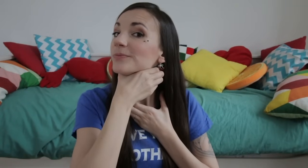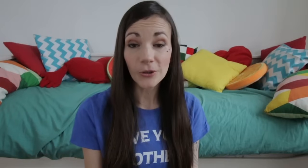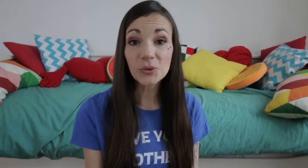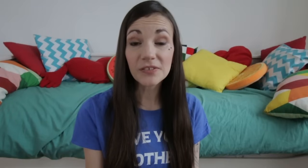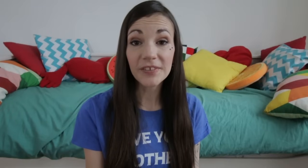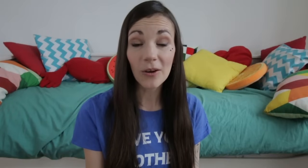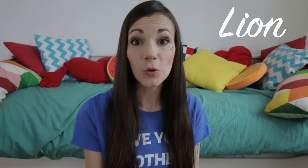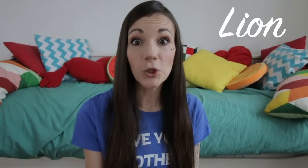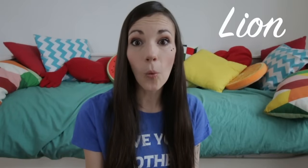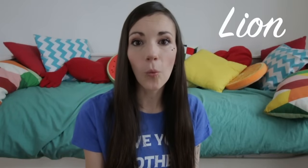Ensuite vient le lion.